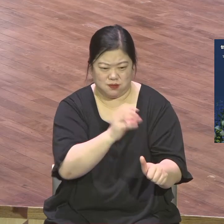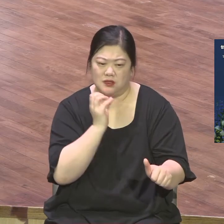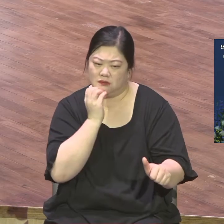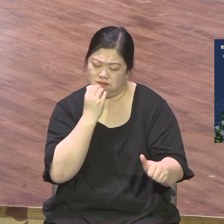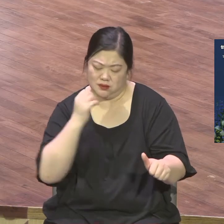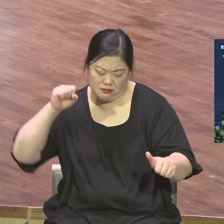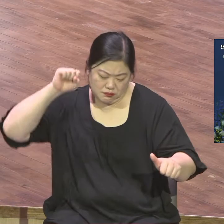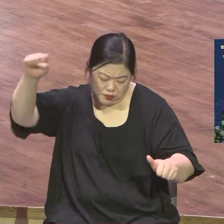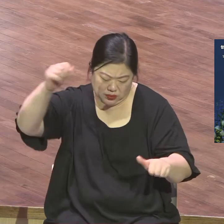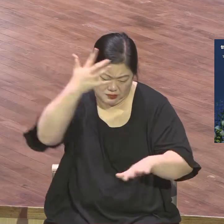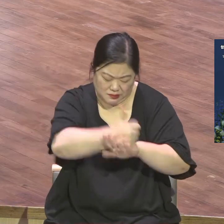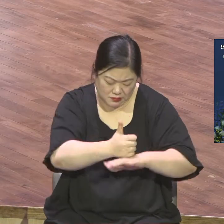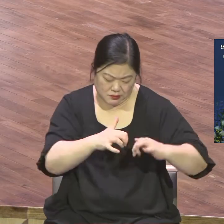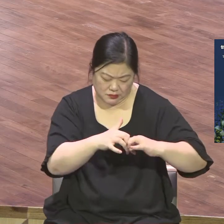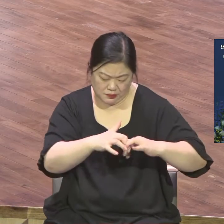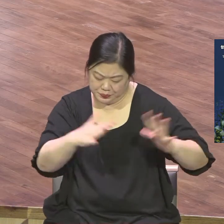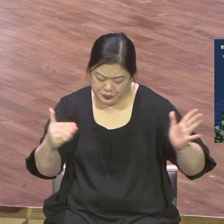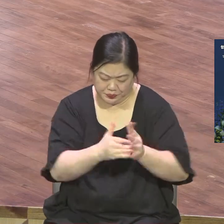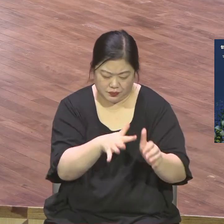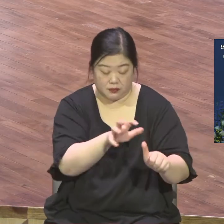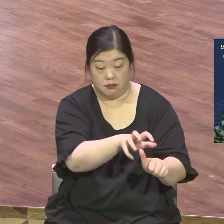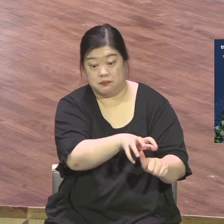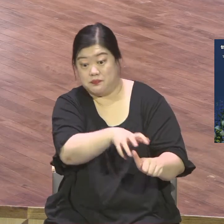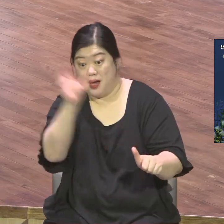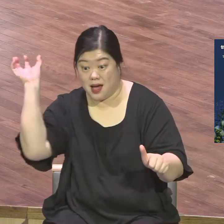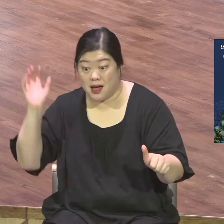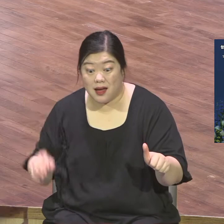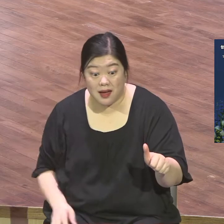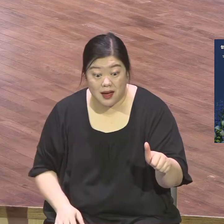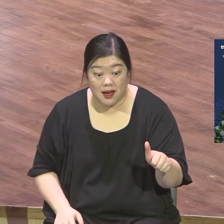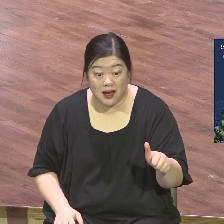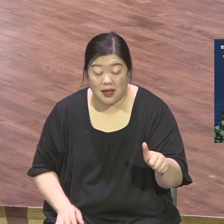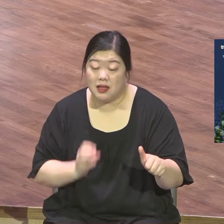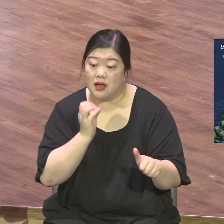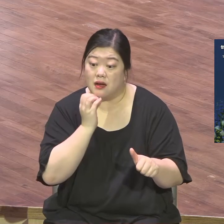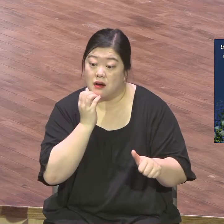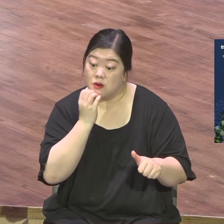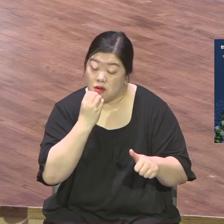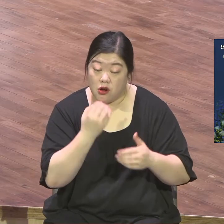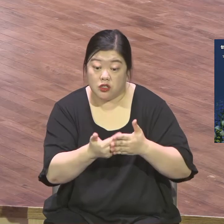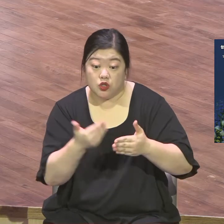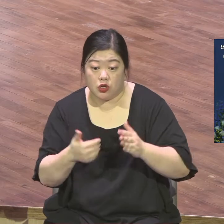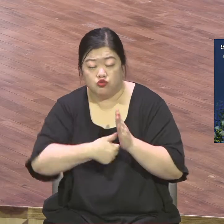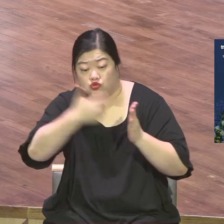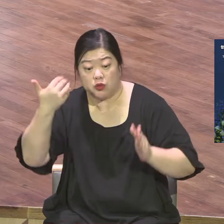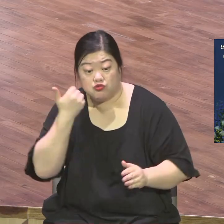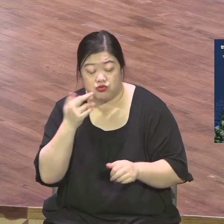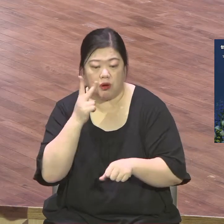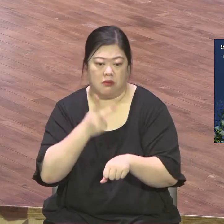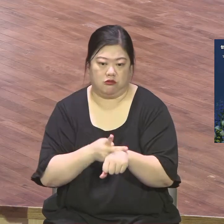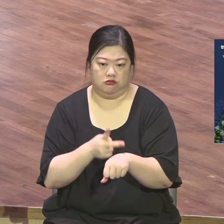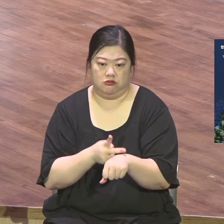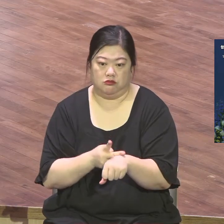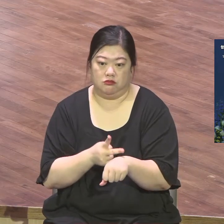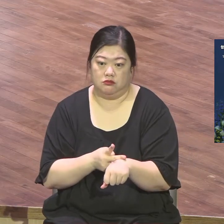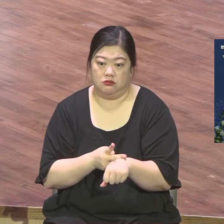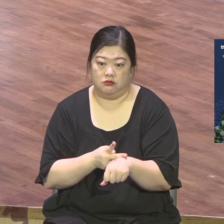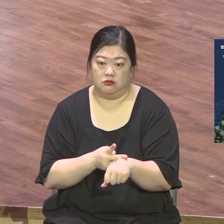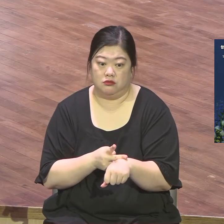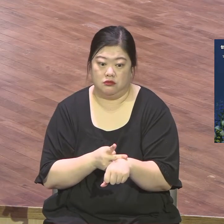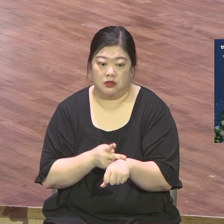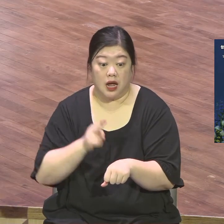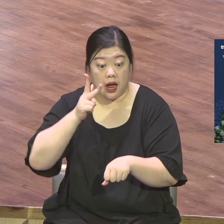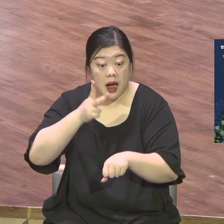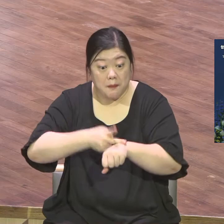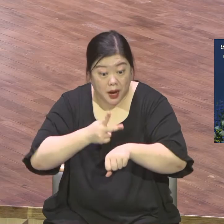함께 사역했던 이 인물들 보면은 로마 침략자인 동역자들 보면 놀랍게도